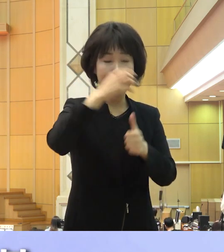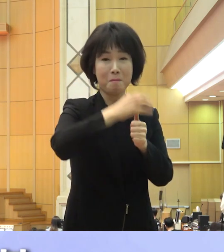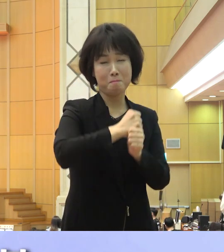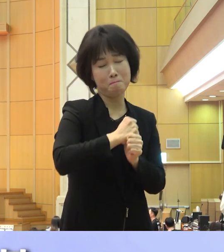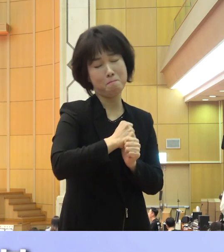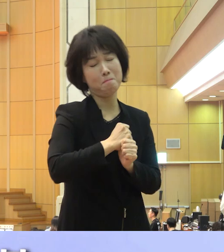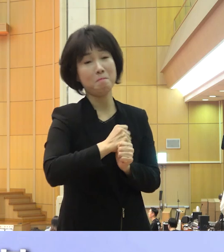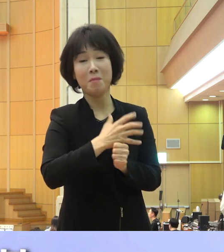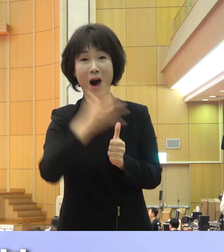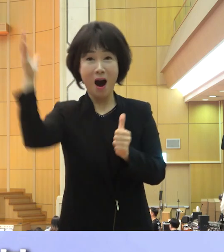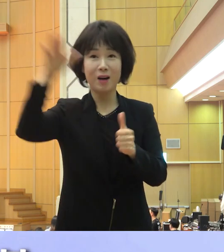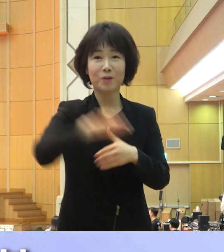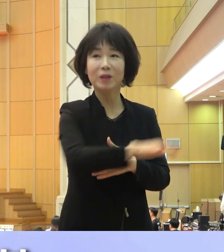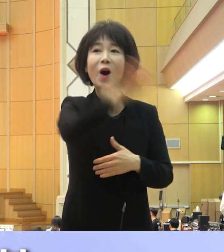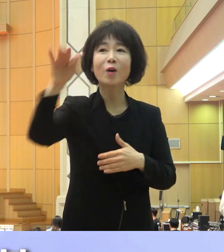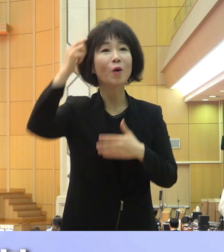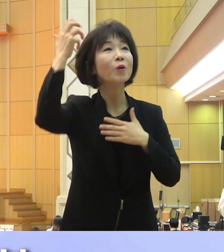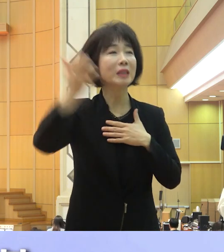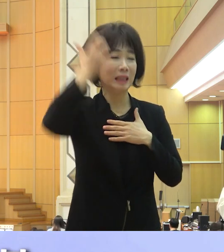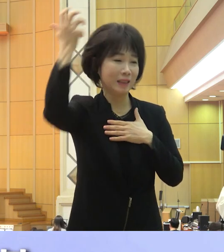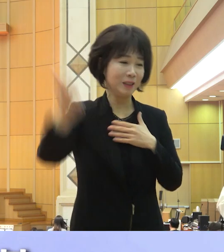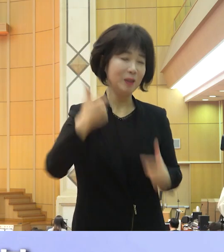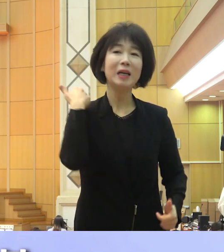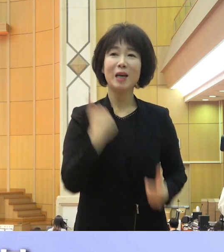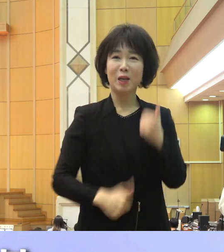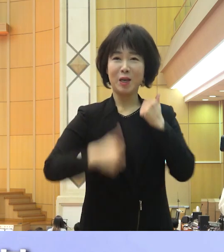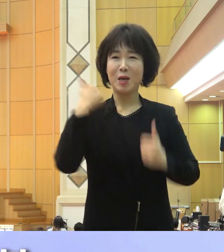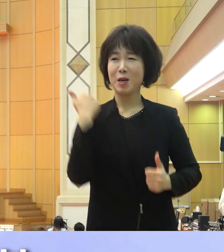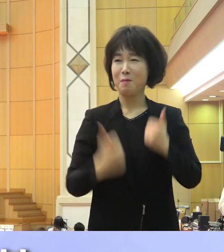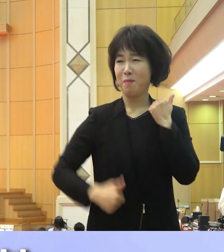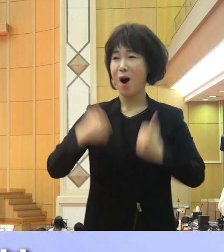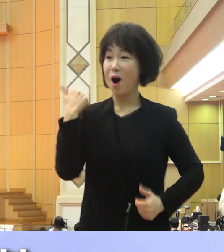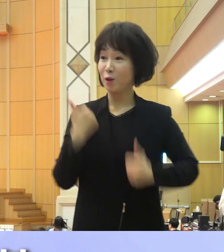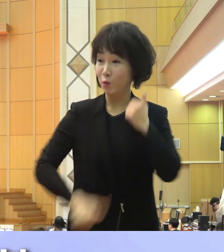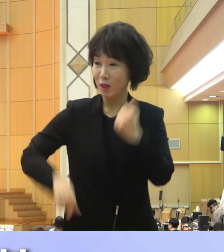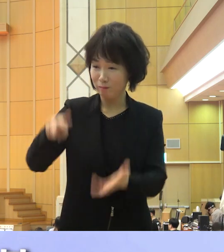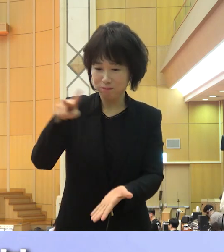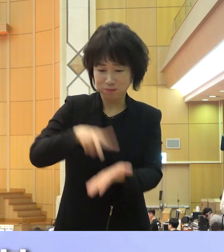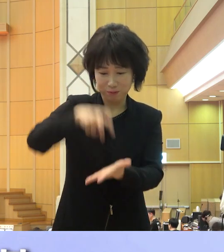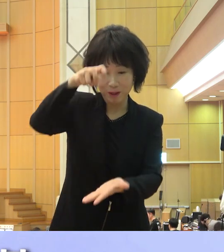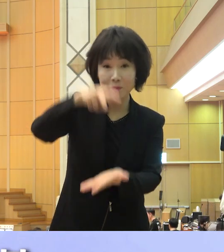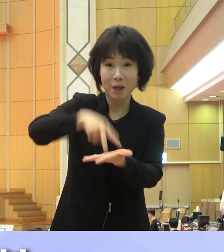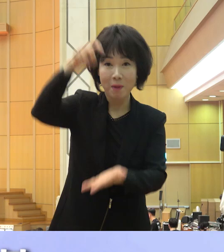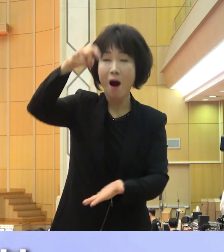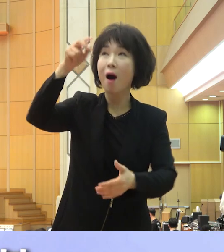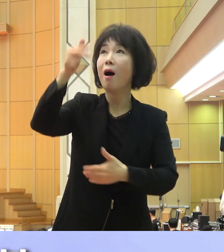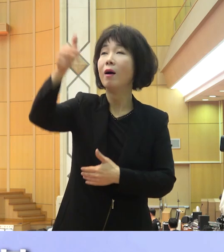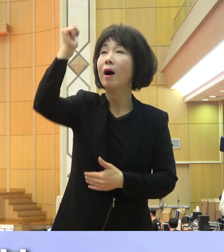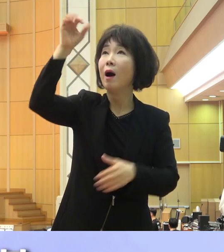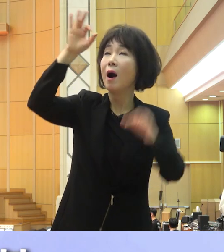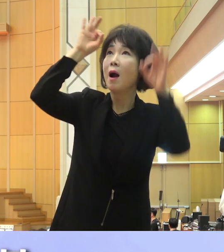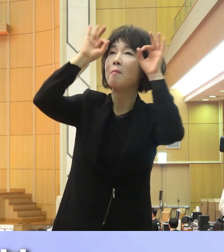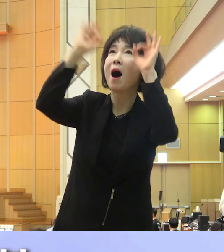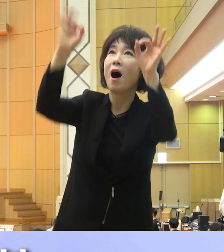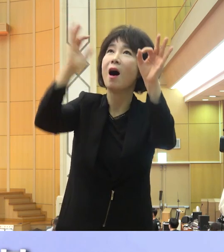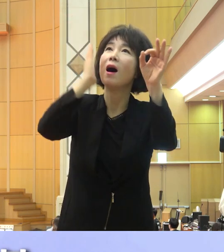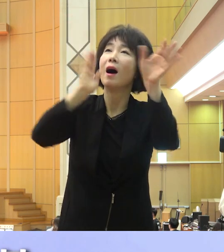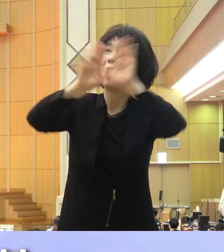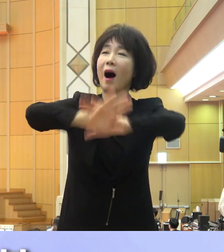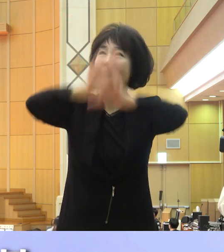죄악 벗은 우리 영혼은 기뻐 뛰며 주를